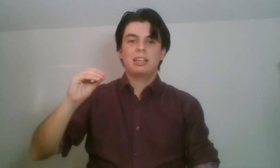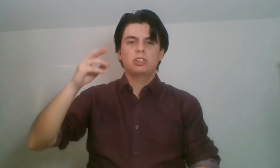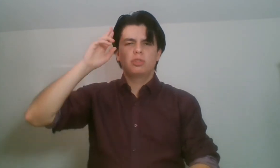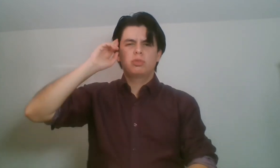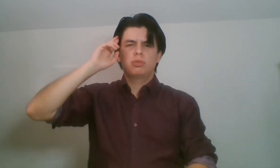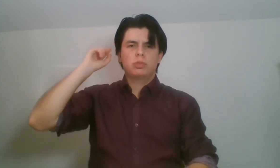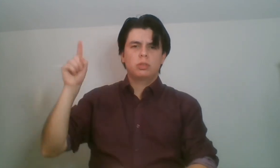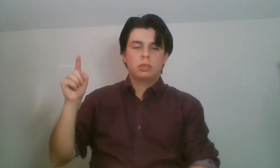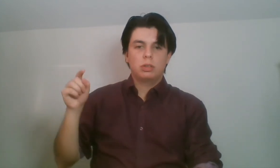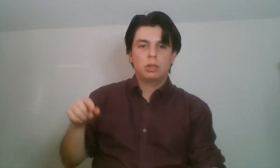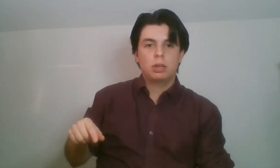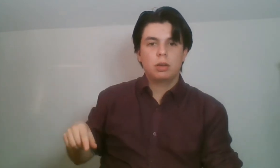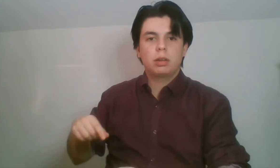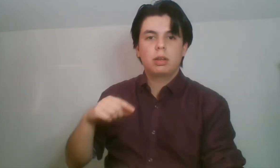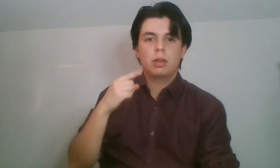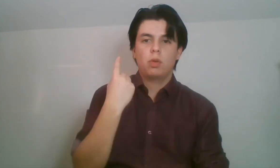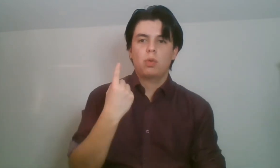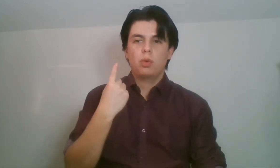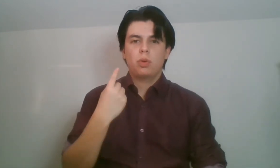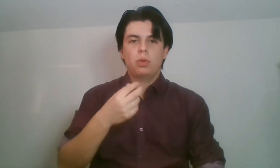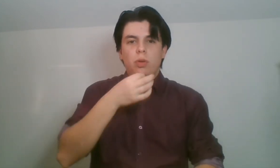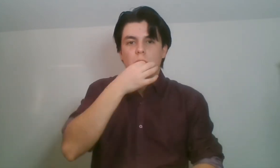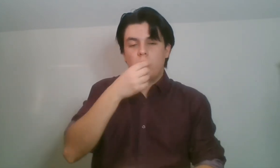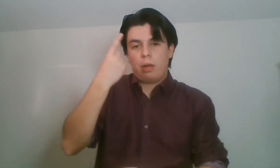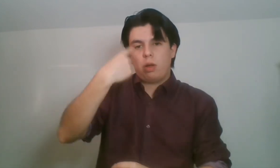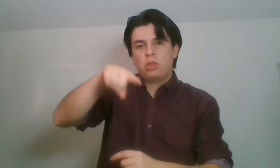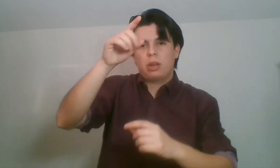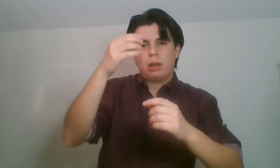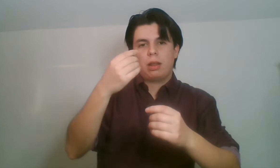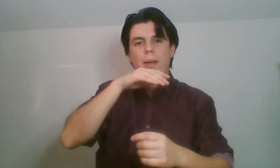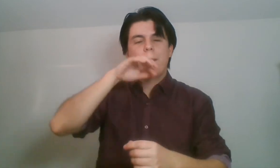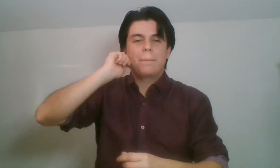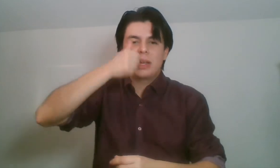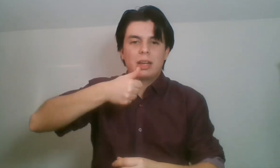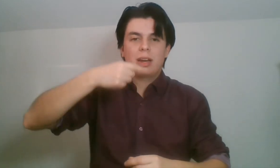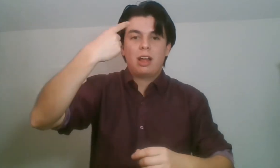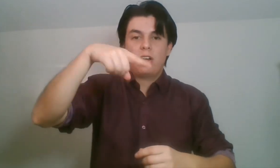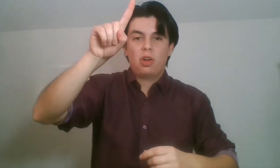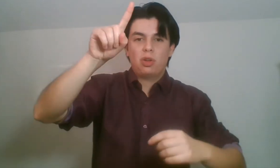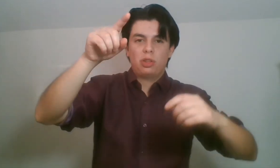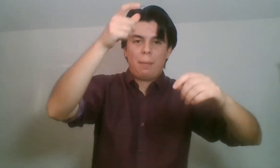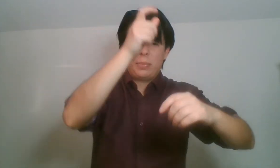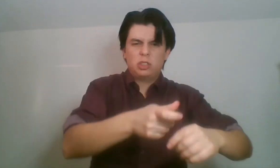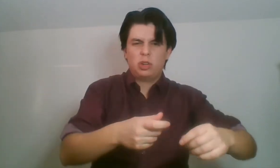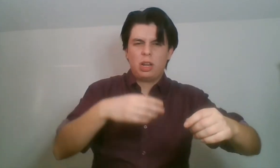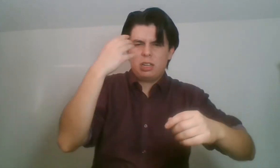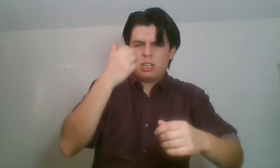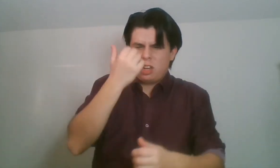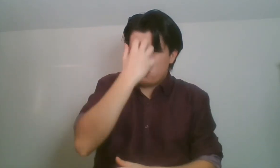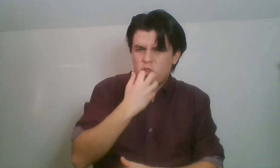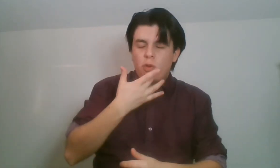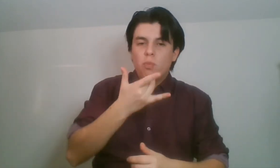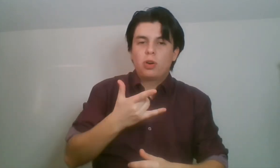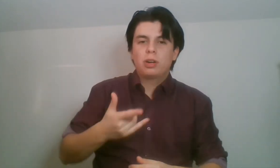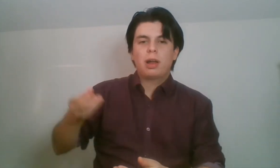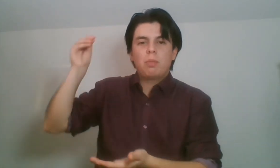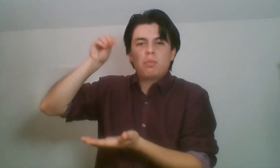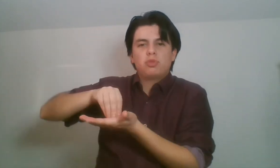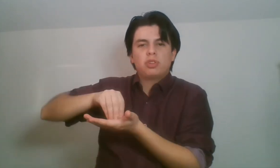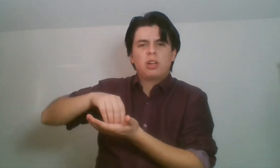día siguiente, un fulano en cartas al director en el diario El Mercurio protestaba que se hubiera incurrido en la vergüenza de ponerle el